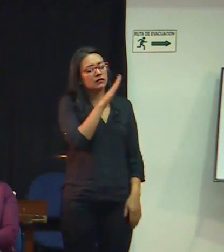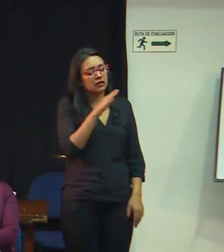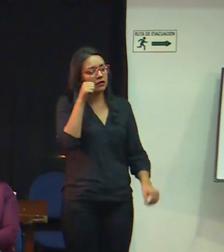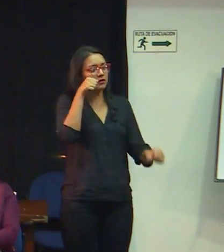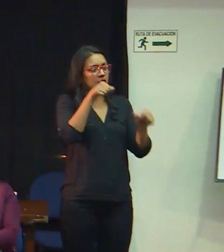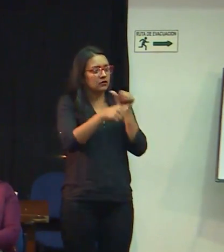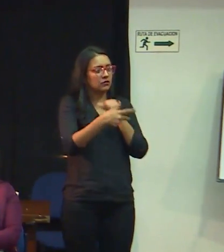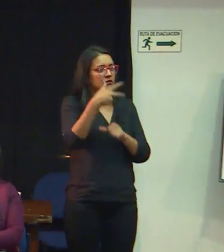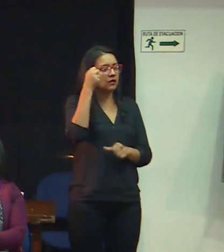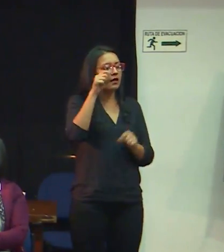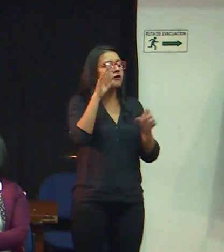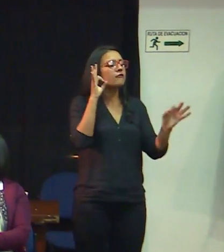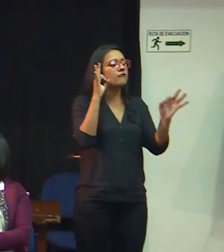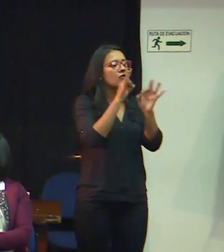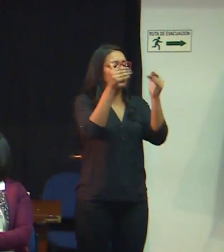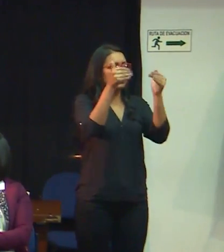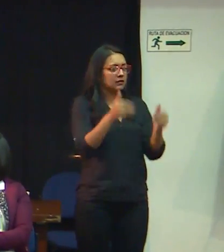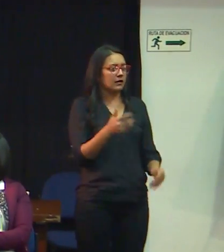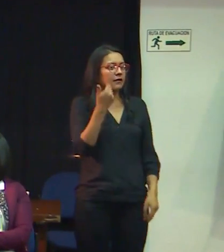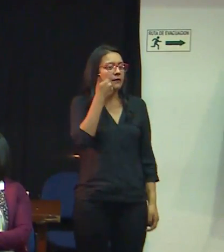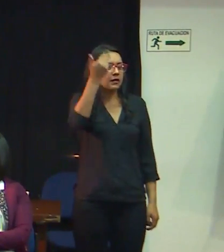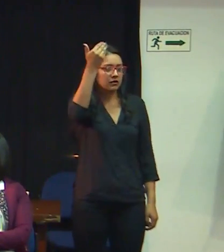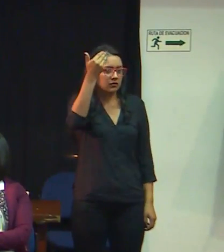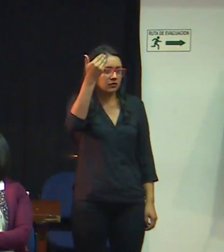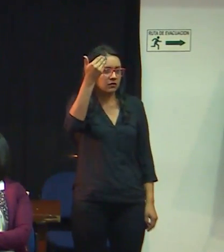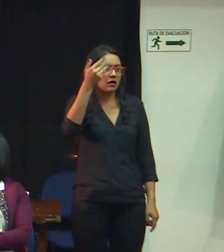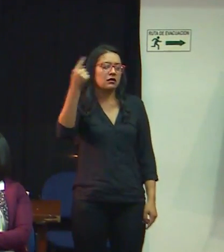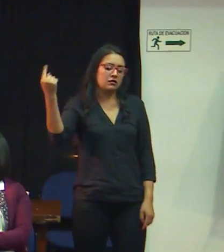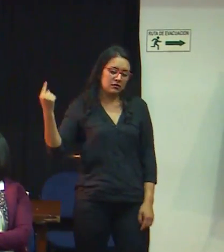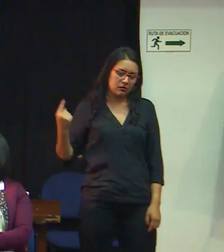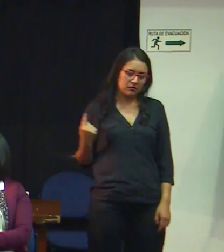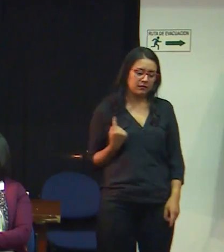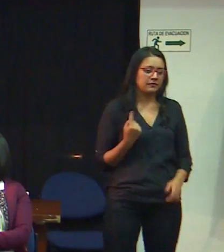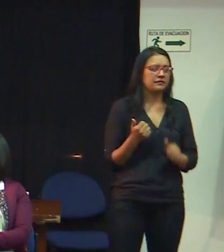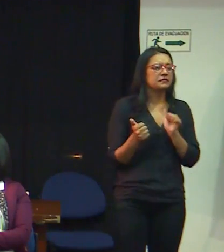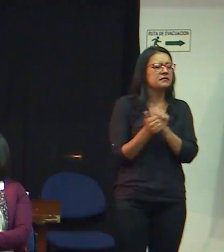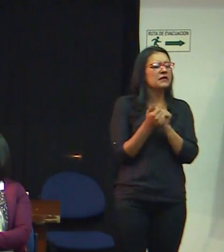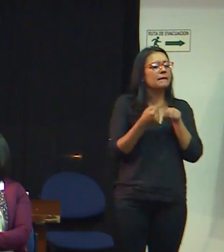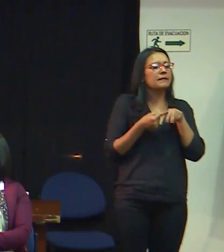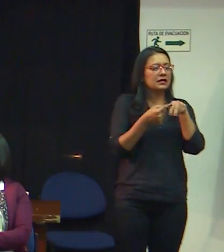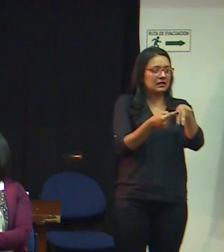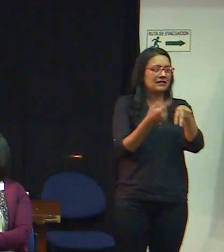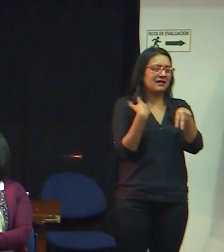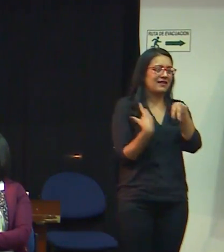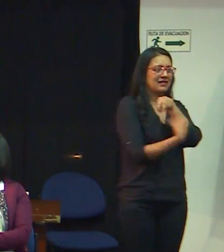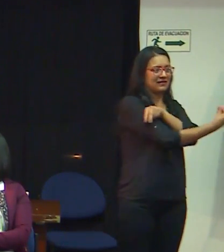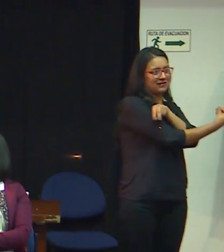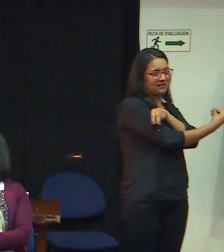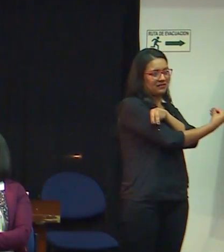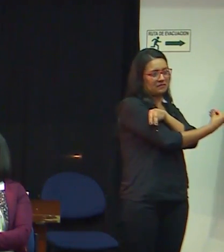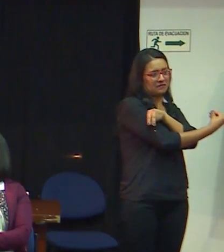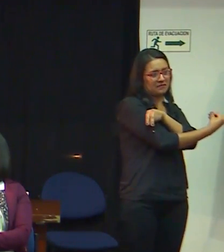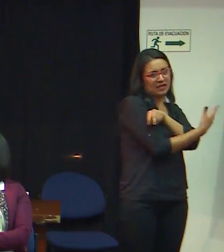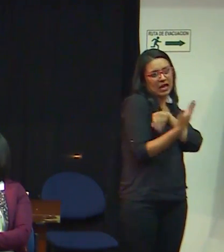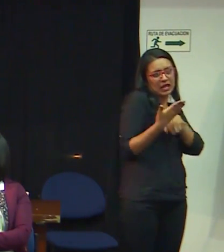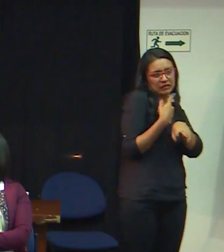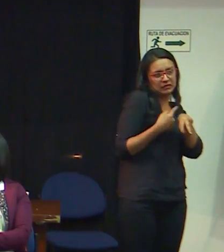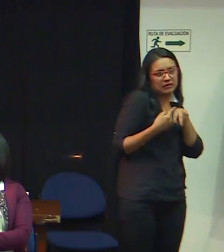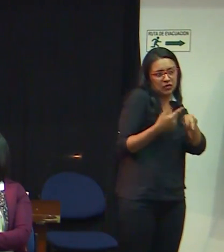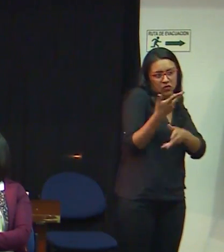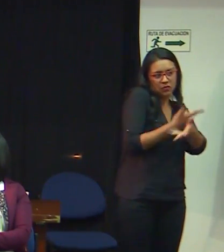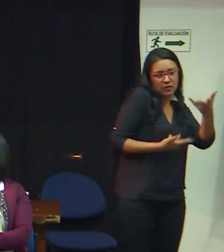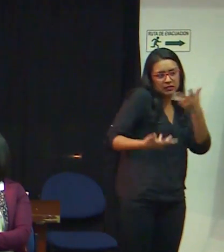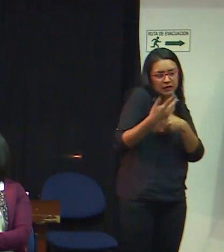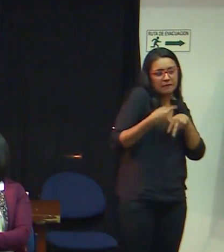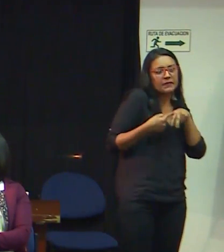del Enfoque de Discapacidad de Adulto Mayor, quien nos viene a acompañar y se quiere presentar porque tiene que salir, pero me gustaría que pudiera compartir con